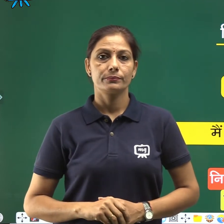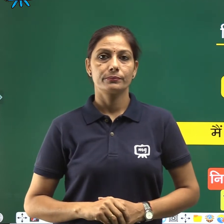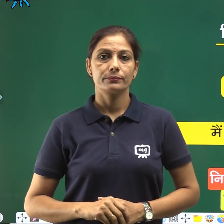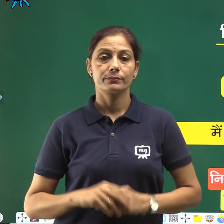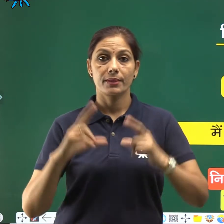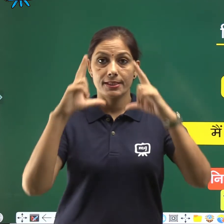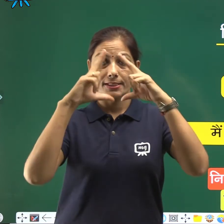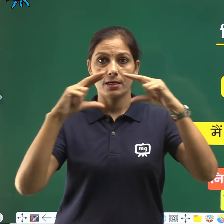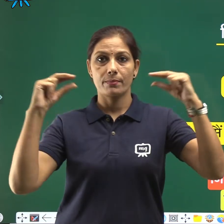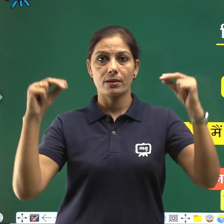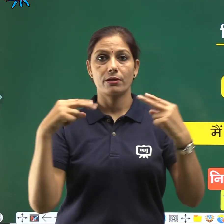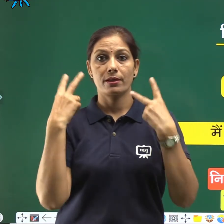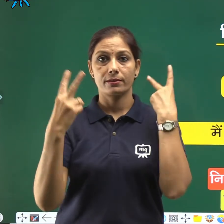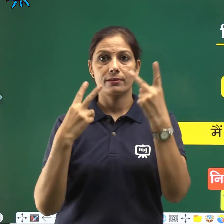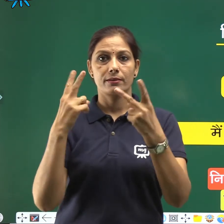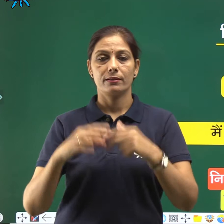जापान यात्रा का